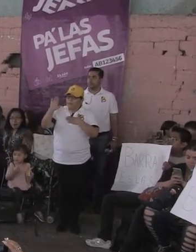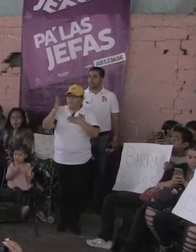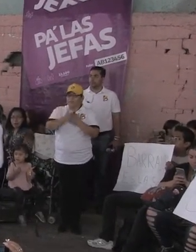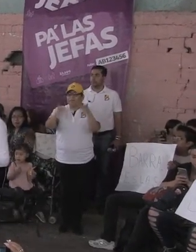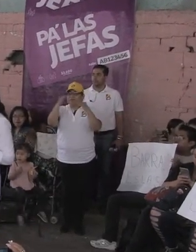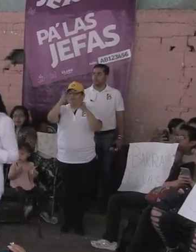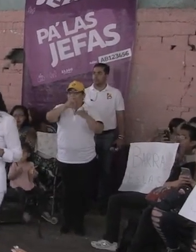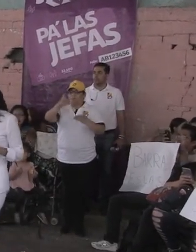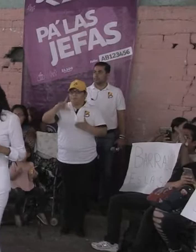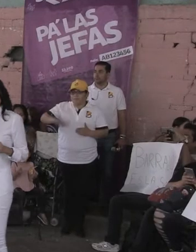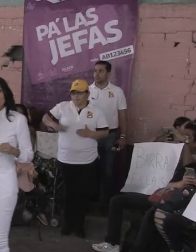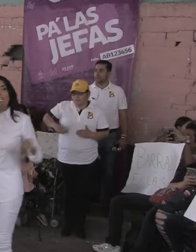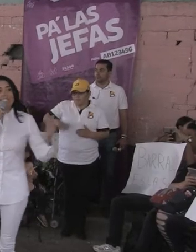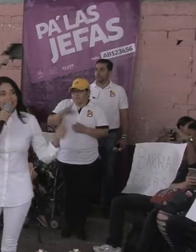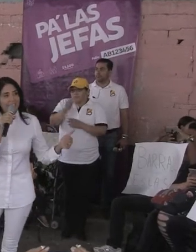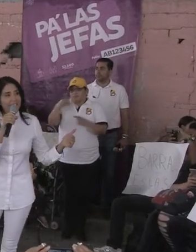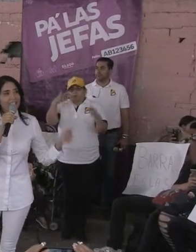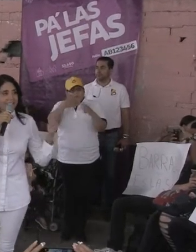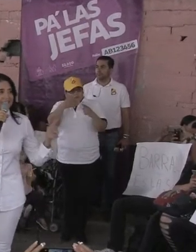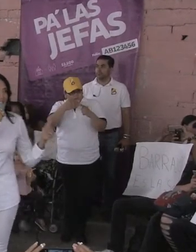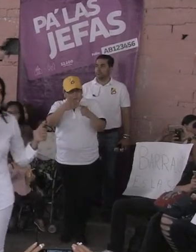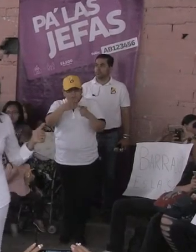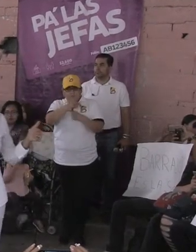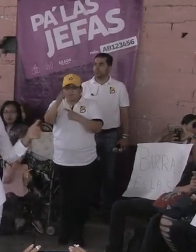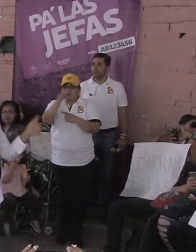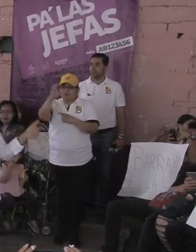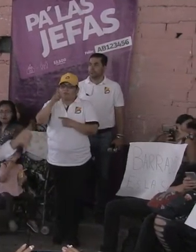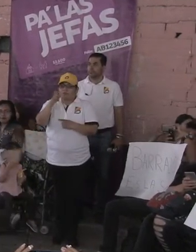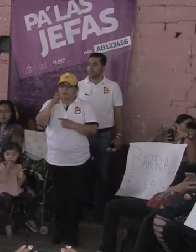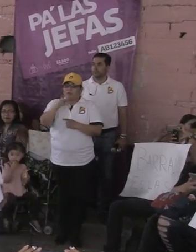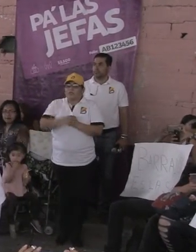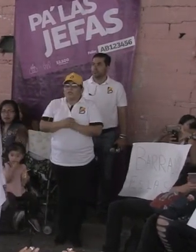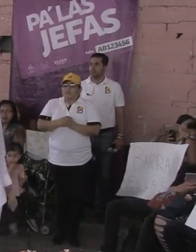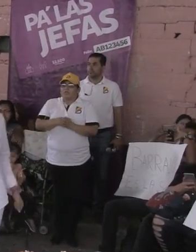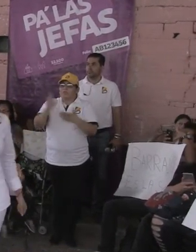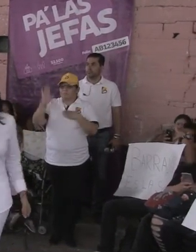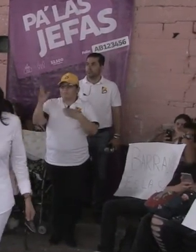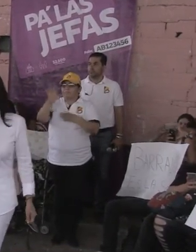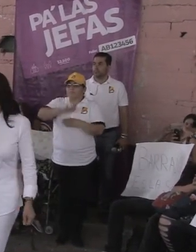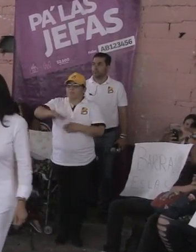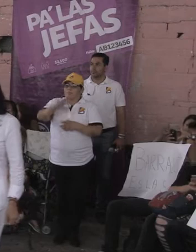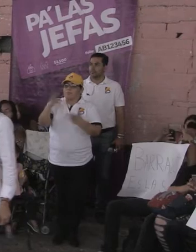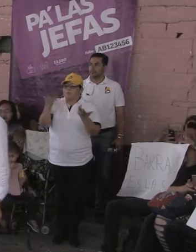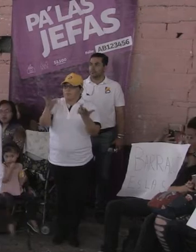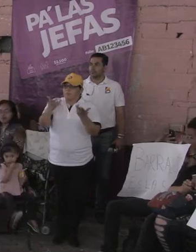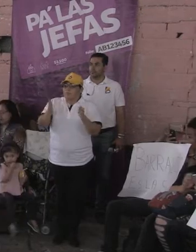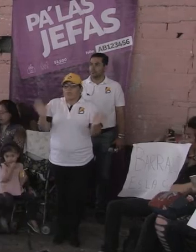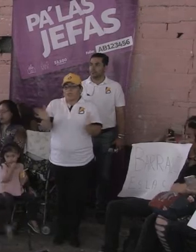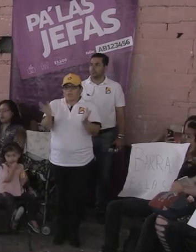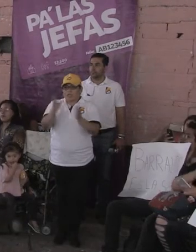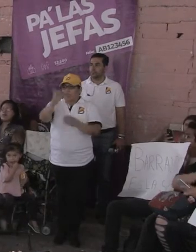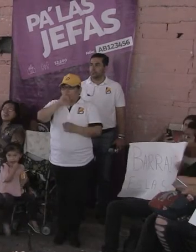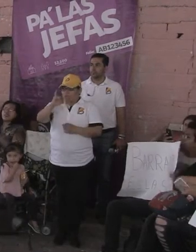llegada a la jefatura de gobierno son las jefas de esta ciudad. Y ese es el compromiso que yo vengo a hacer con ustedes. Sacar adelante a